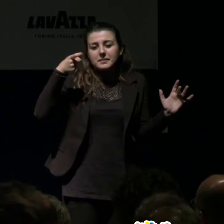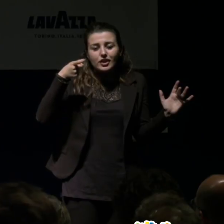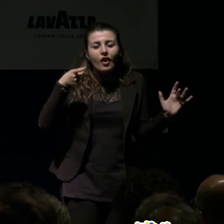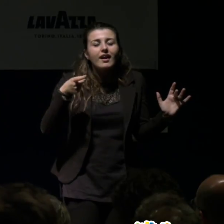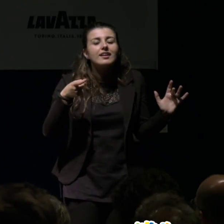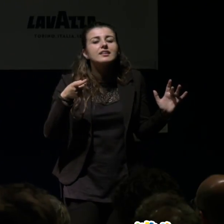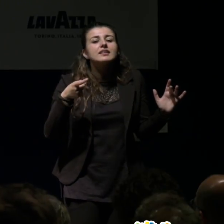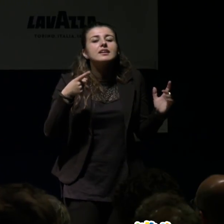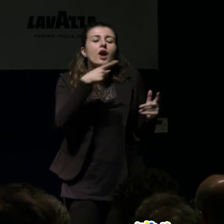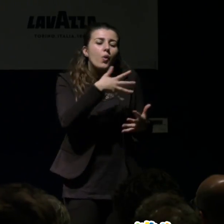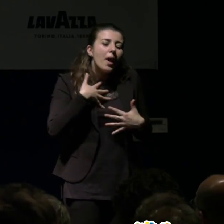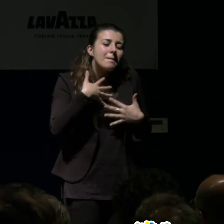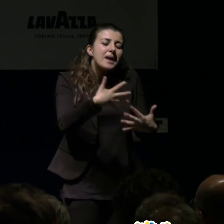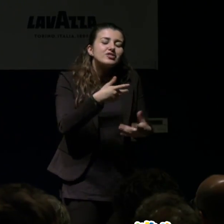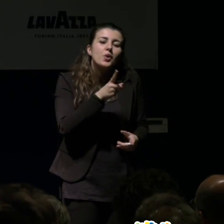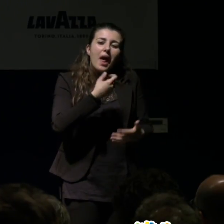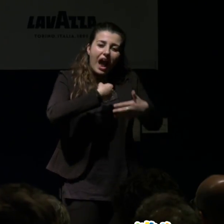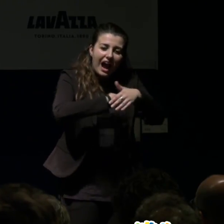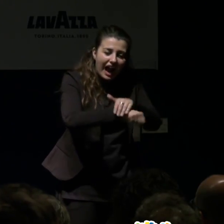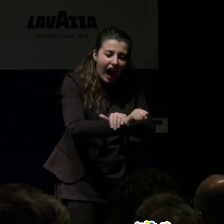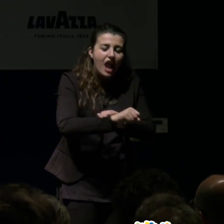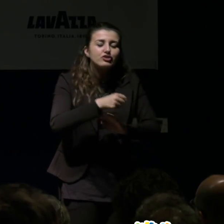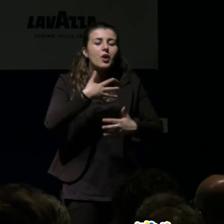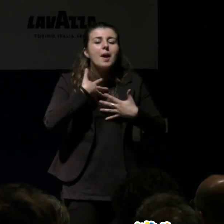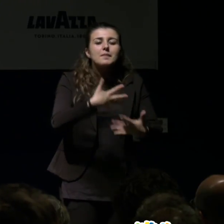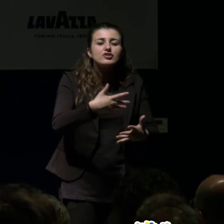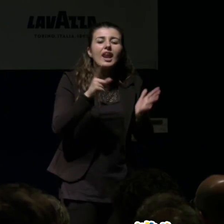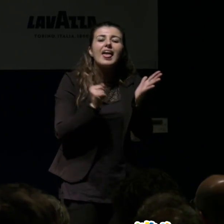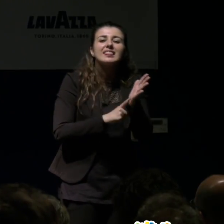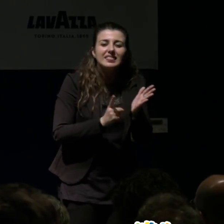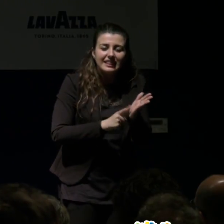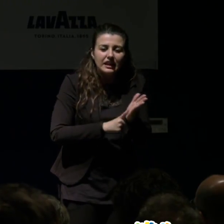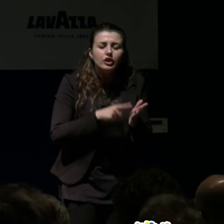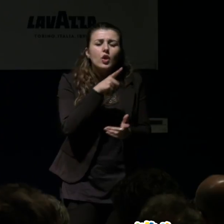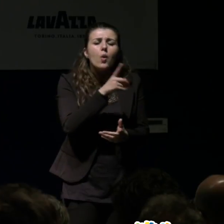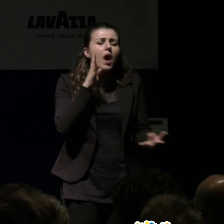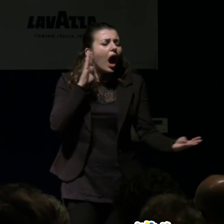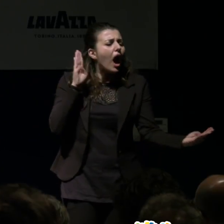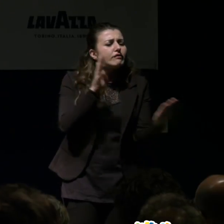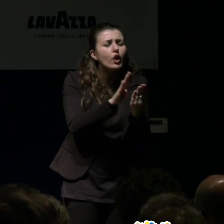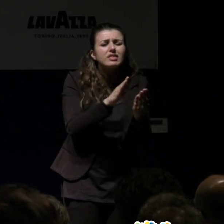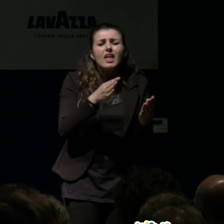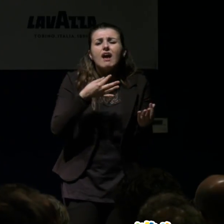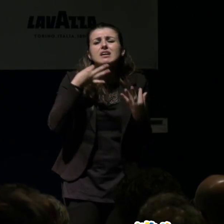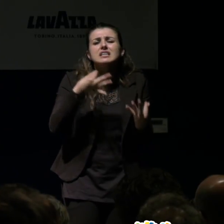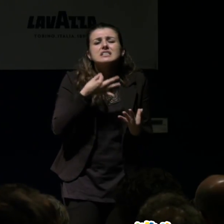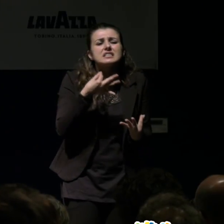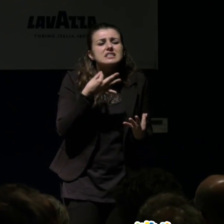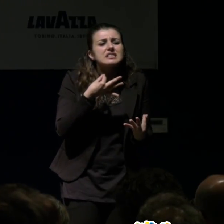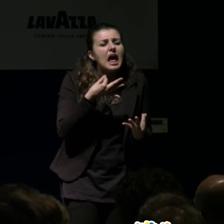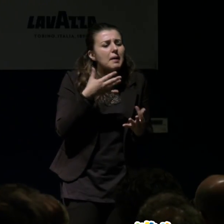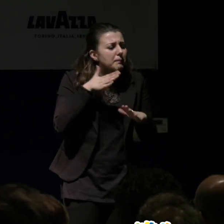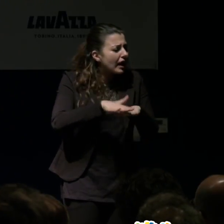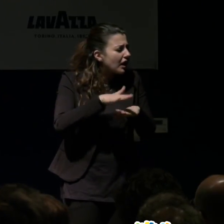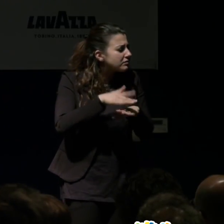la sua passione per il calcio è la sua passione per i diritti le affrontava con un metodo che in genere